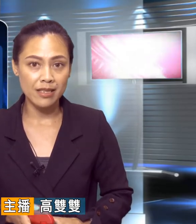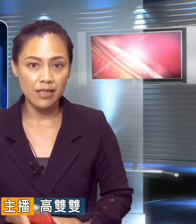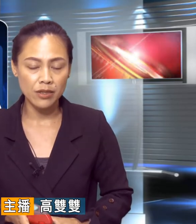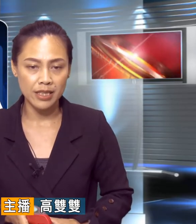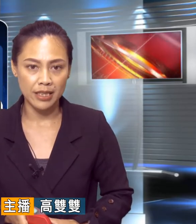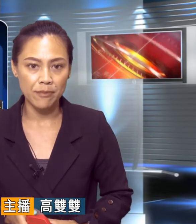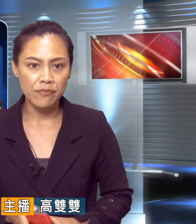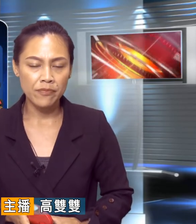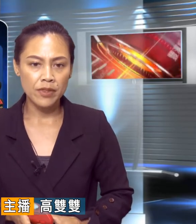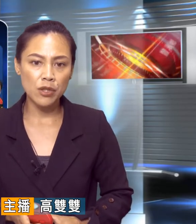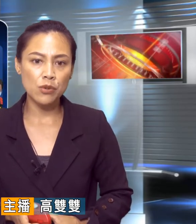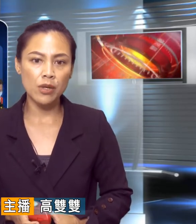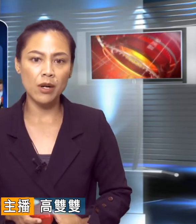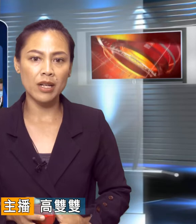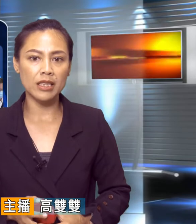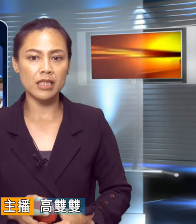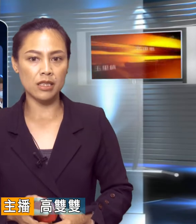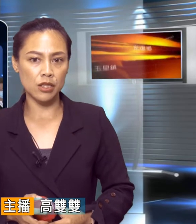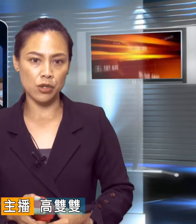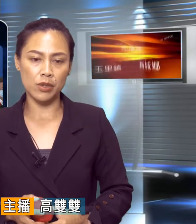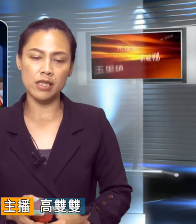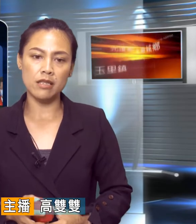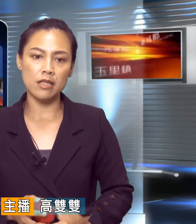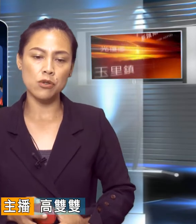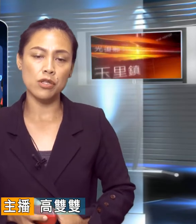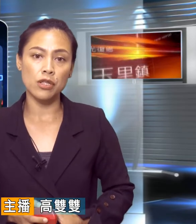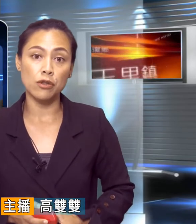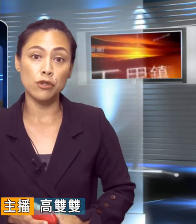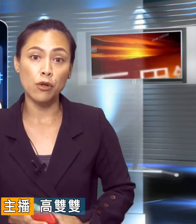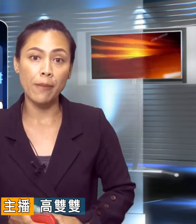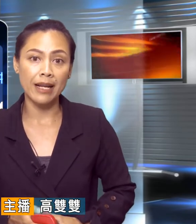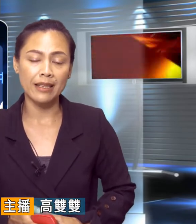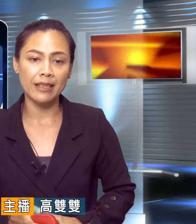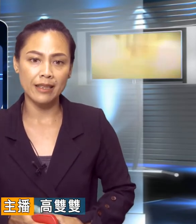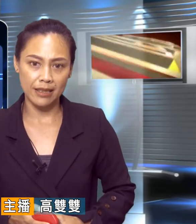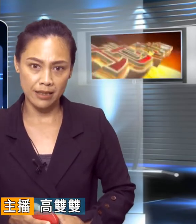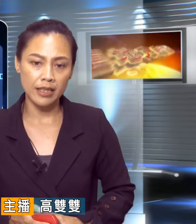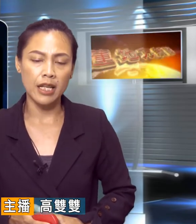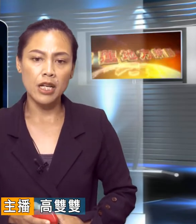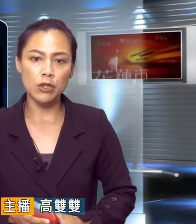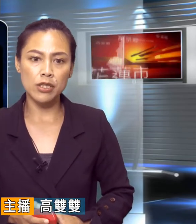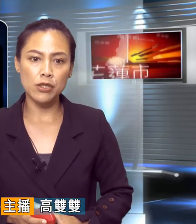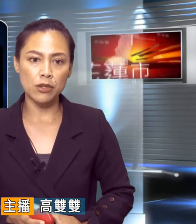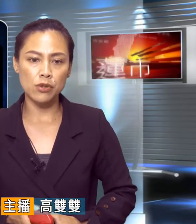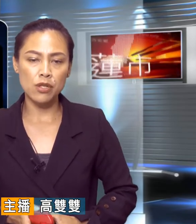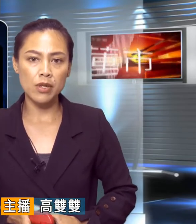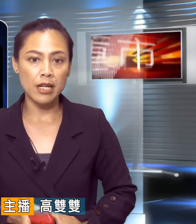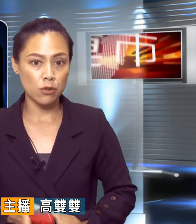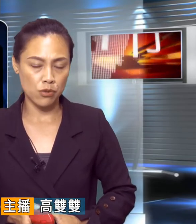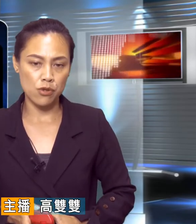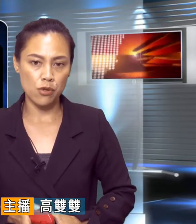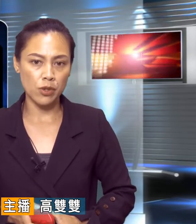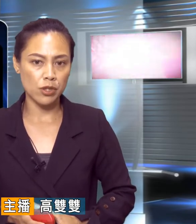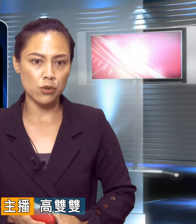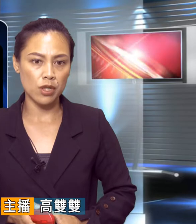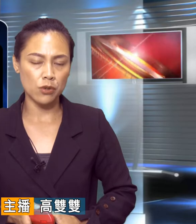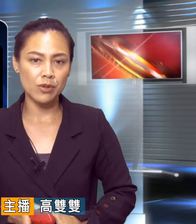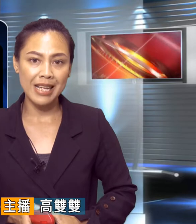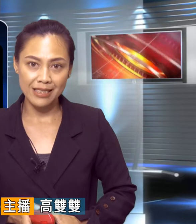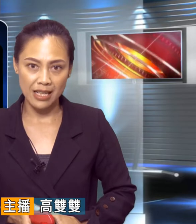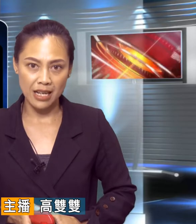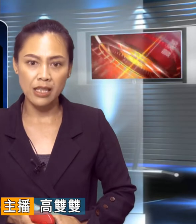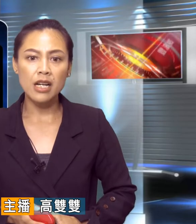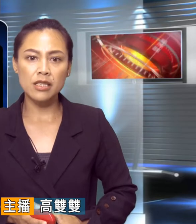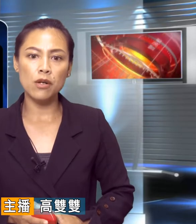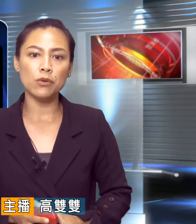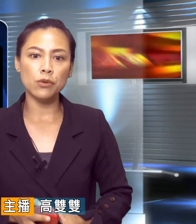情最新消息了。6月15号花莲疫情记者会新增确诊有901例，由县长徐正惠来主持，卫生局长朱